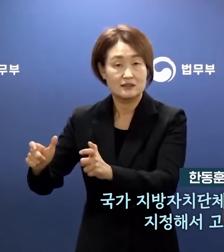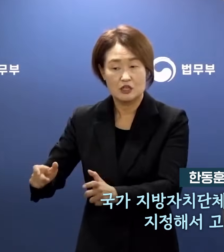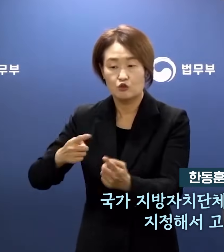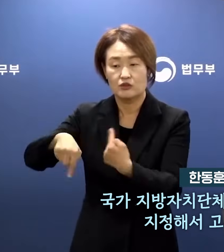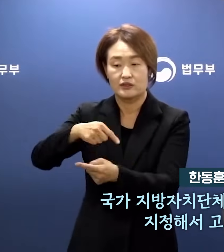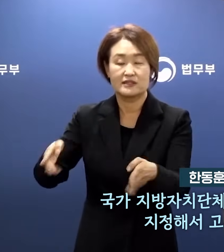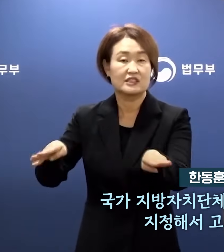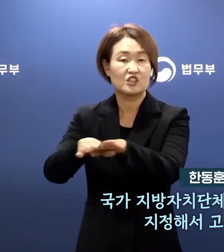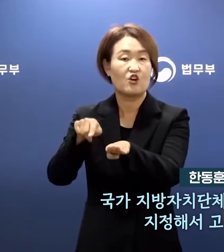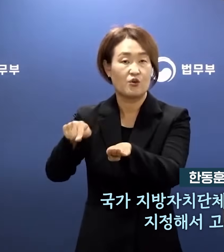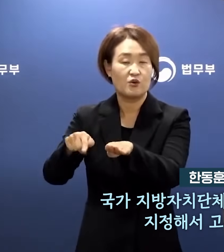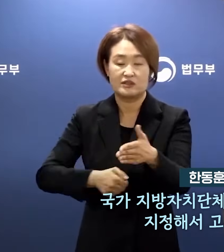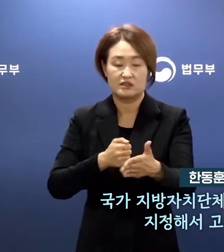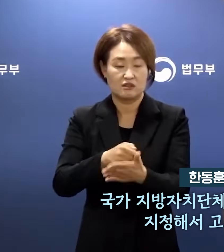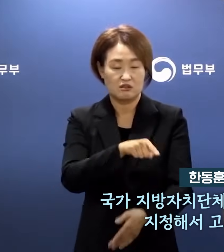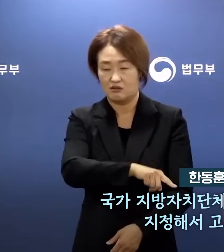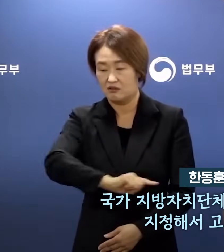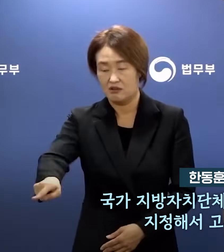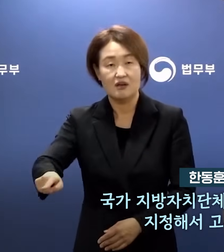운영하는 시설로 지정해서